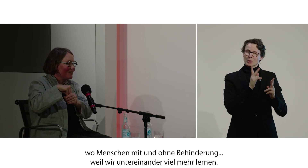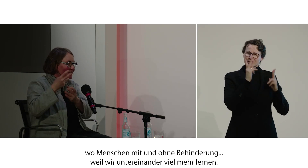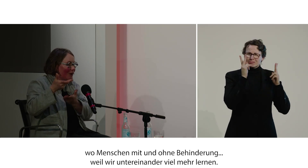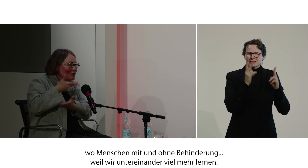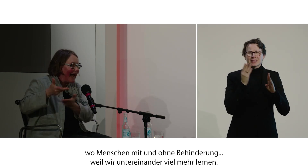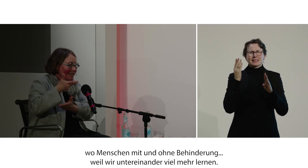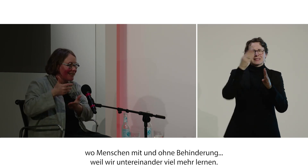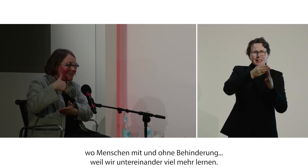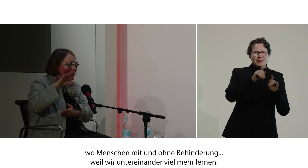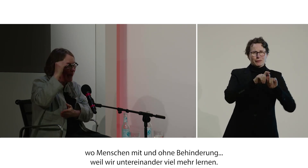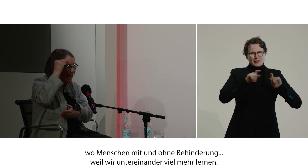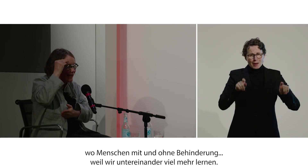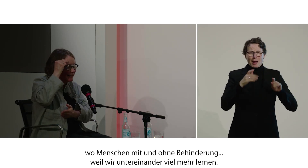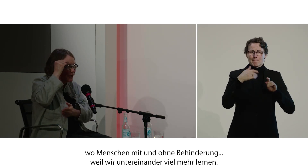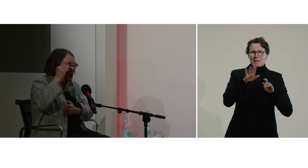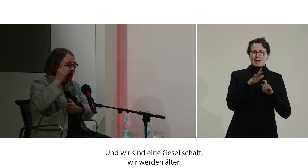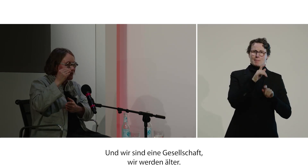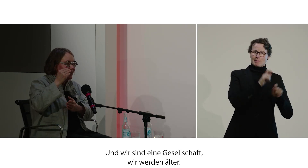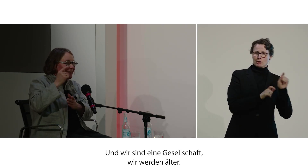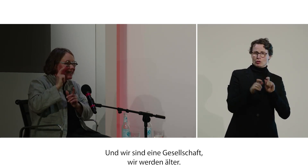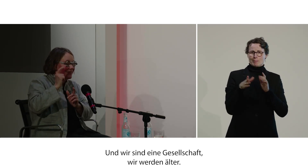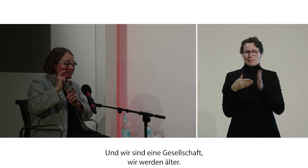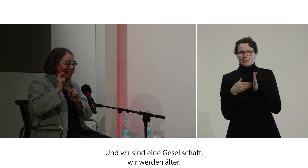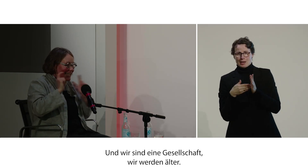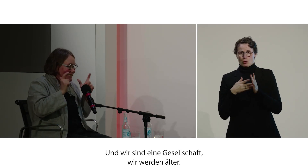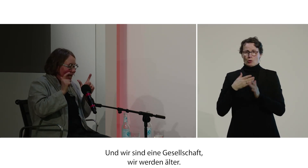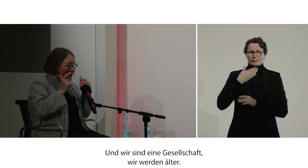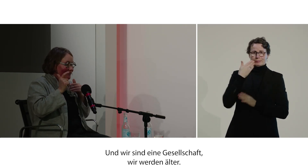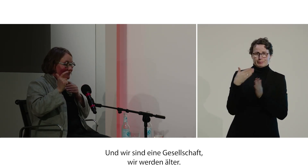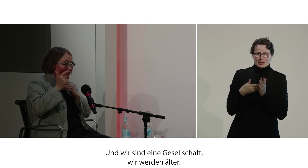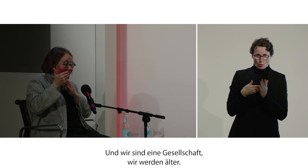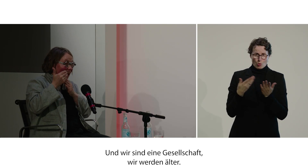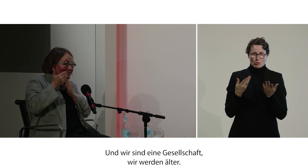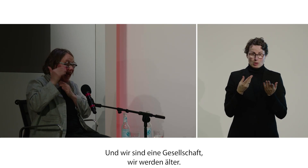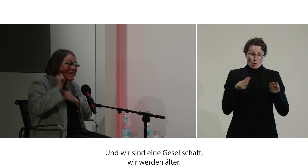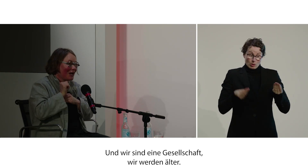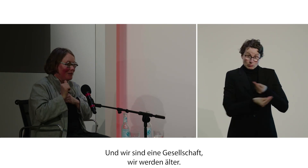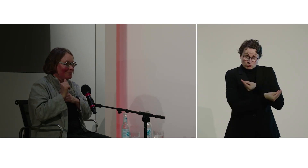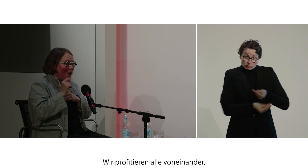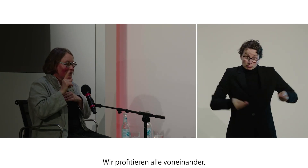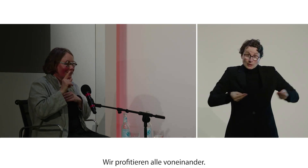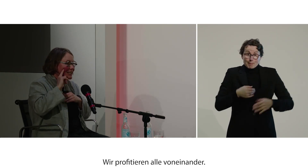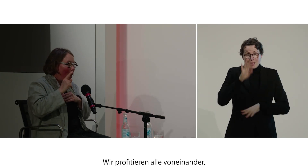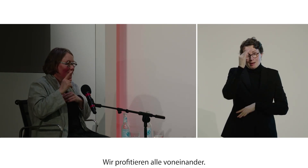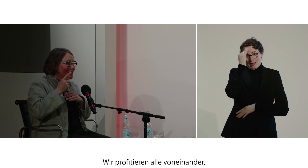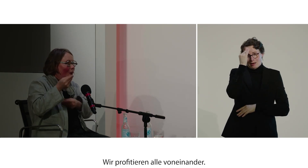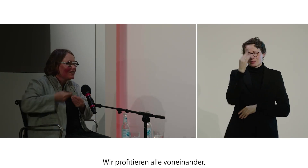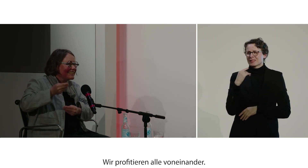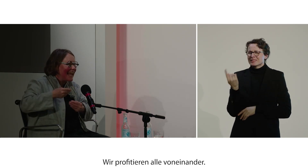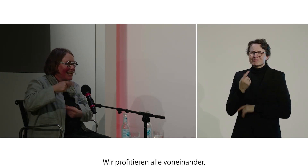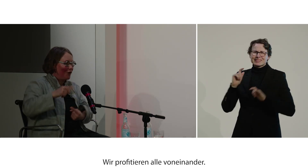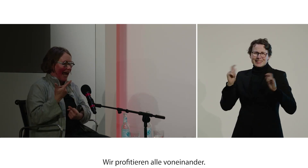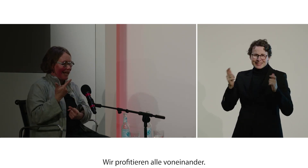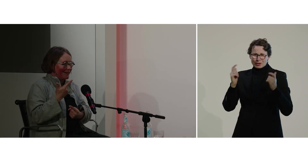inklusiv, weil wir untereinander viel mehr lernen und wir sind eine Gesellschaft, wir werden älter. Und ich glaube, wir